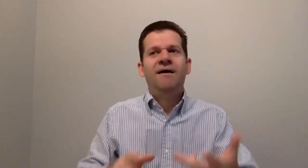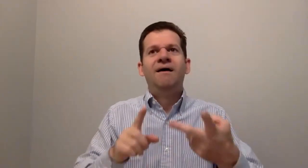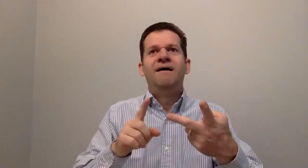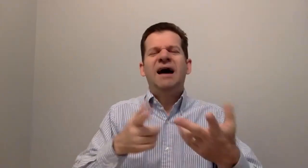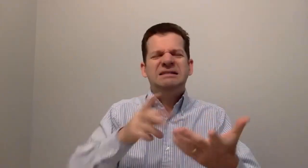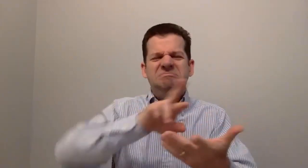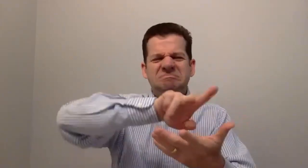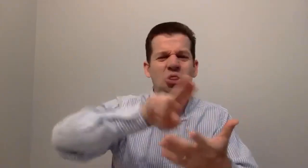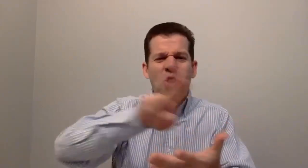Ai.